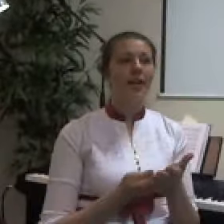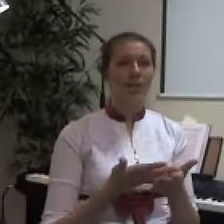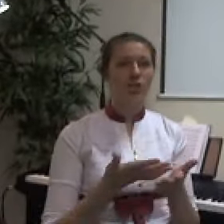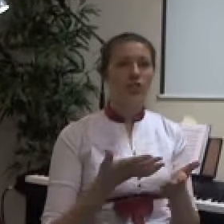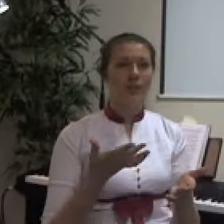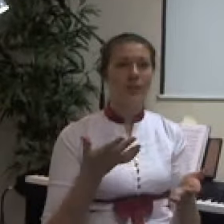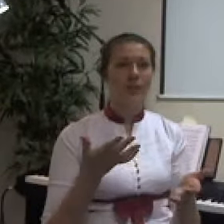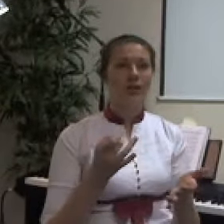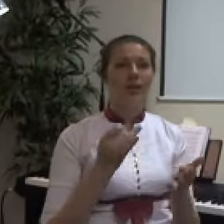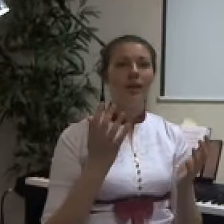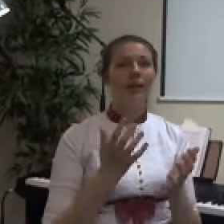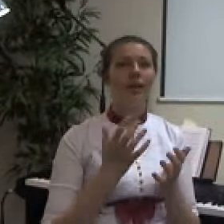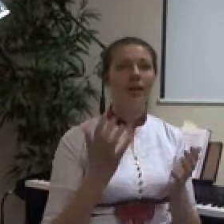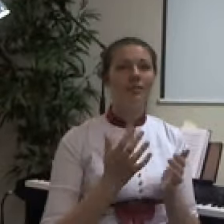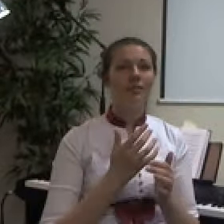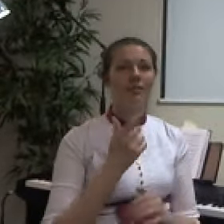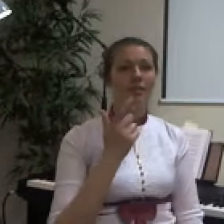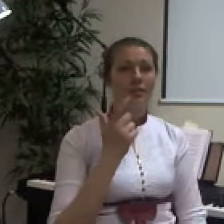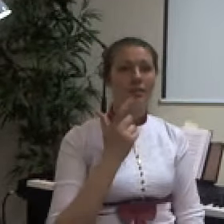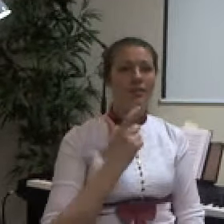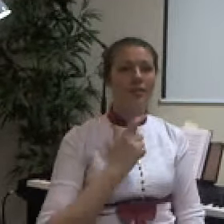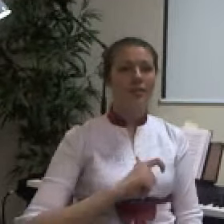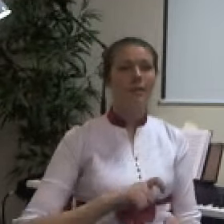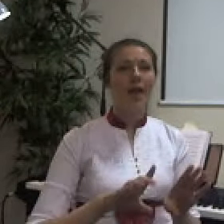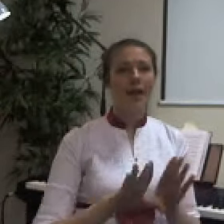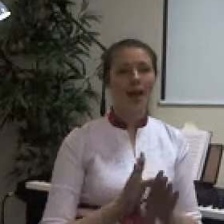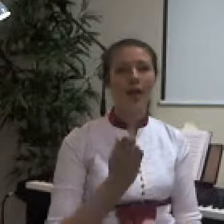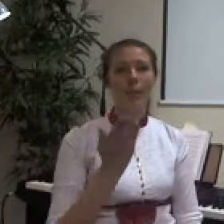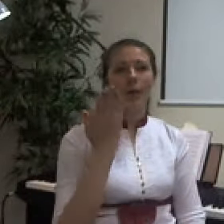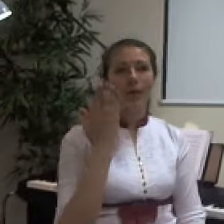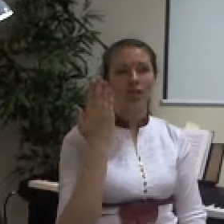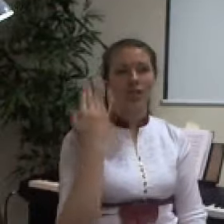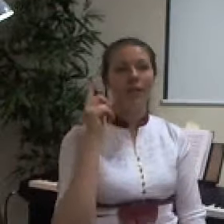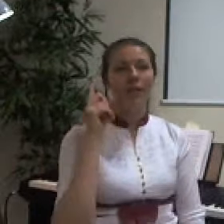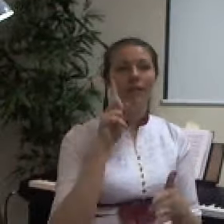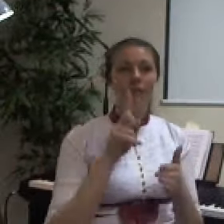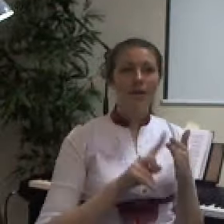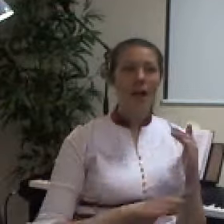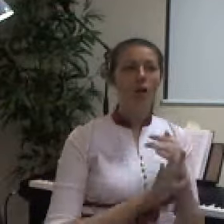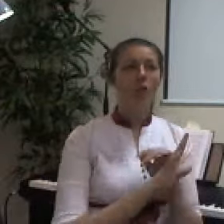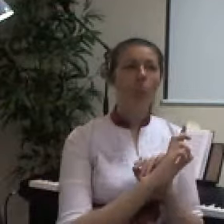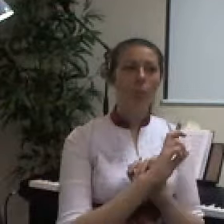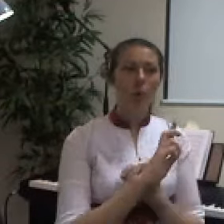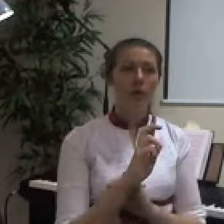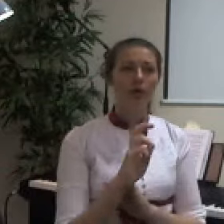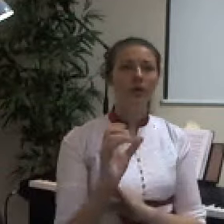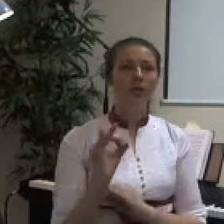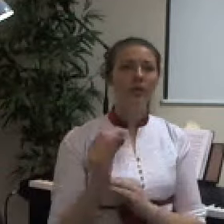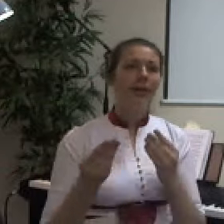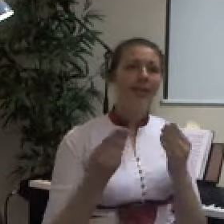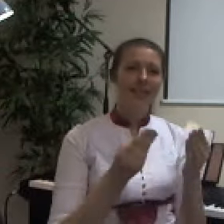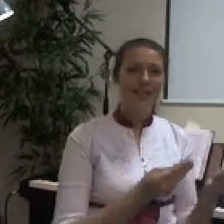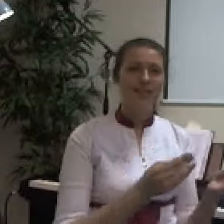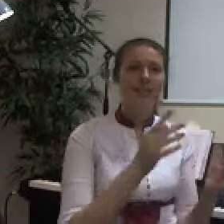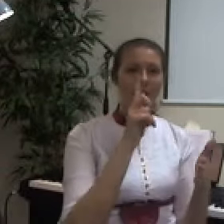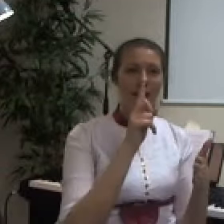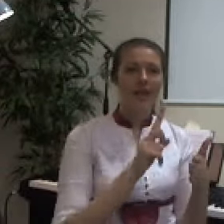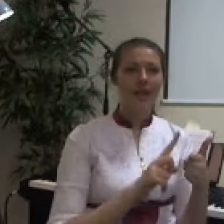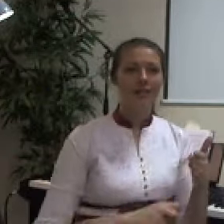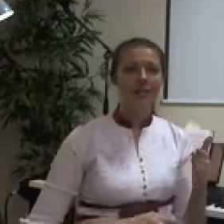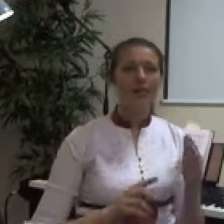дорожить и хранить себе, как прежде, веру в Бога и нести весть по